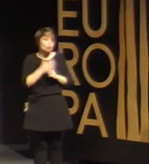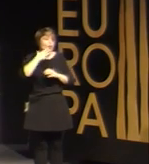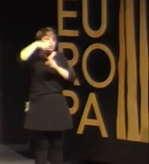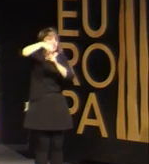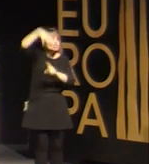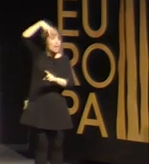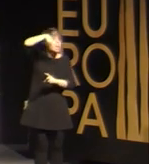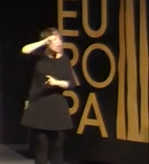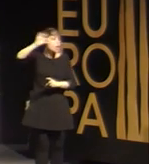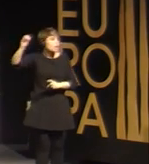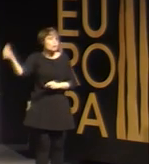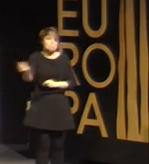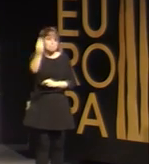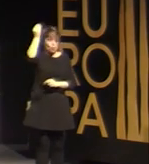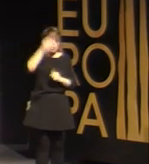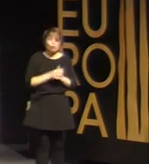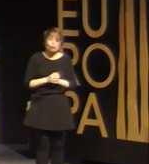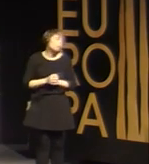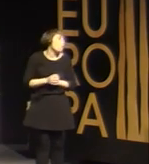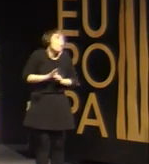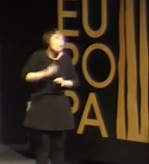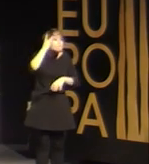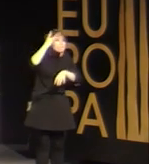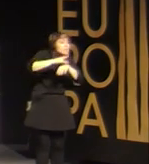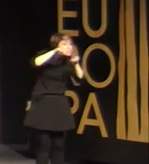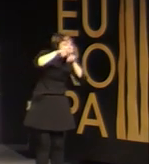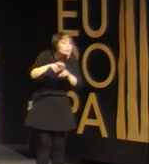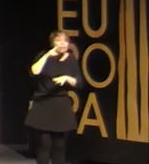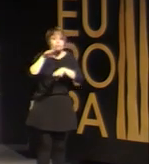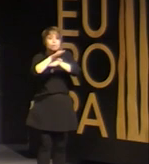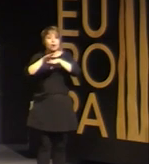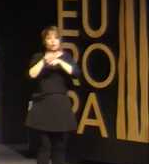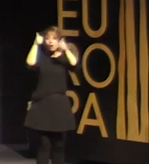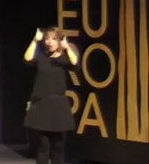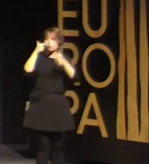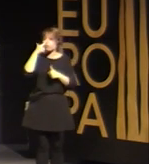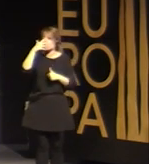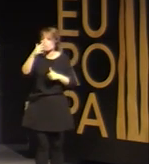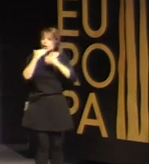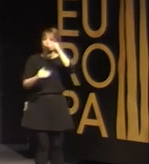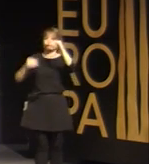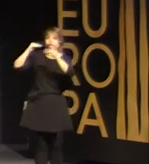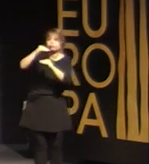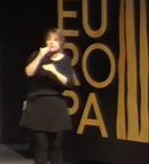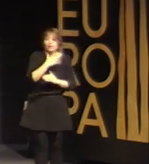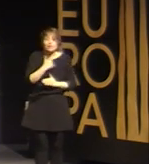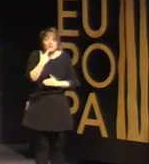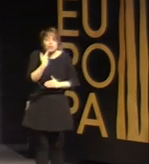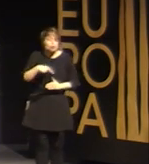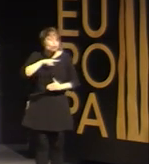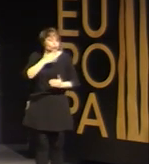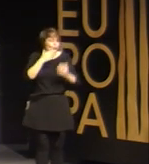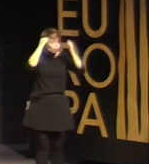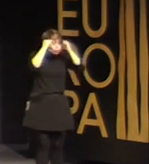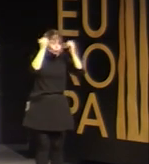mejor por supuesto que estudie medicina que haga una carrera una licenciatura un posgrado no somos nadie sino